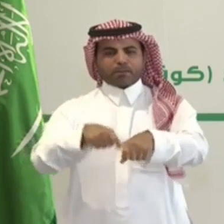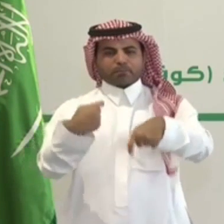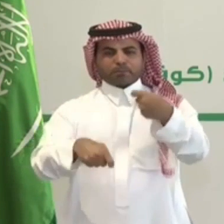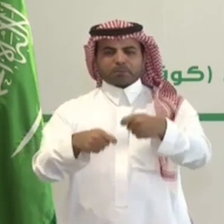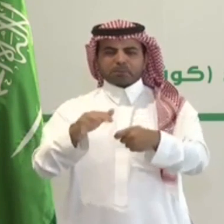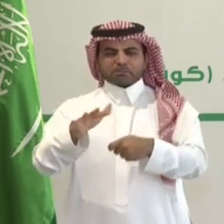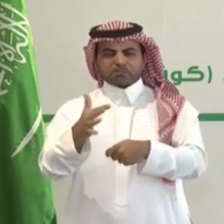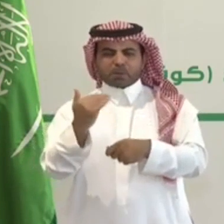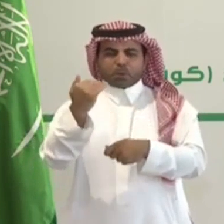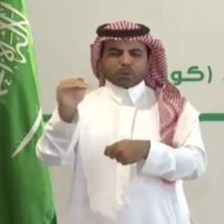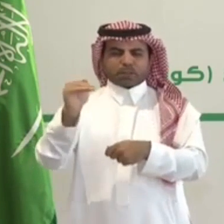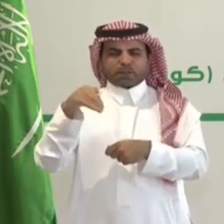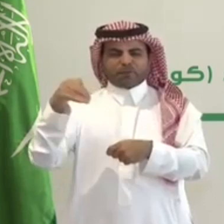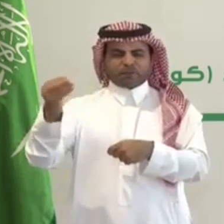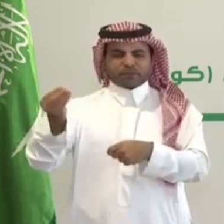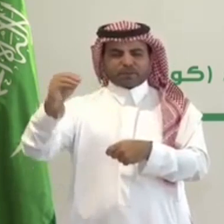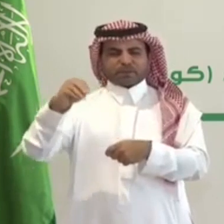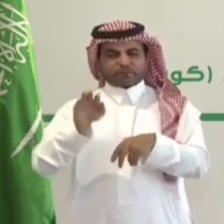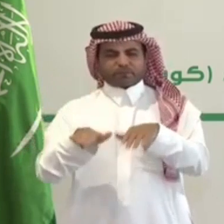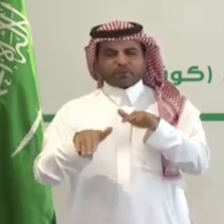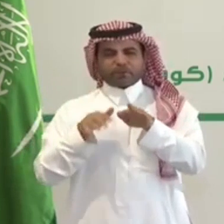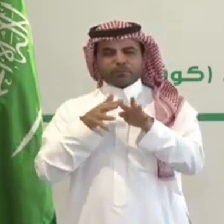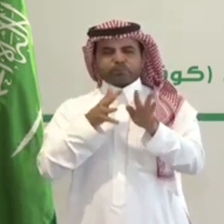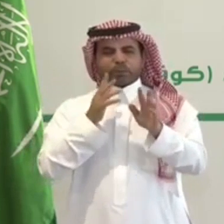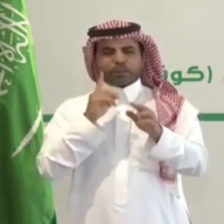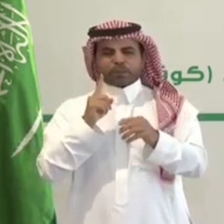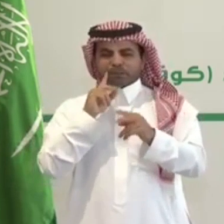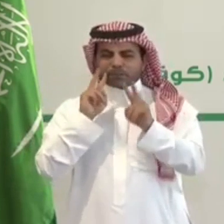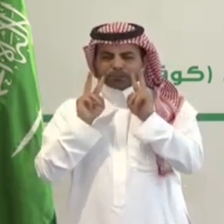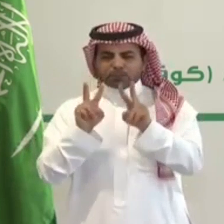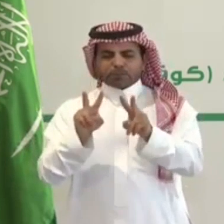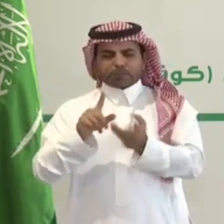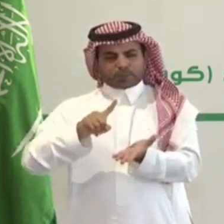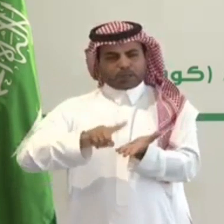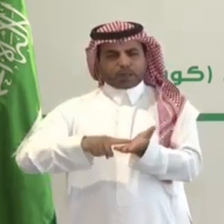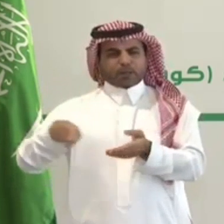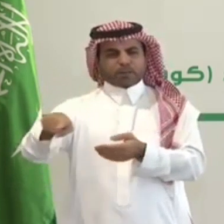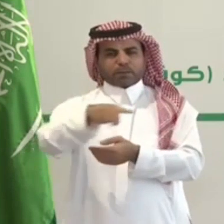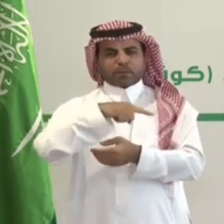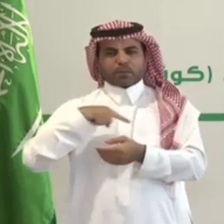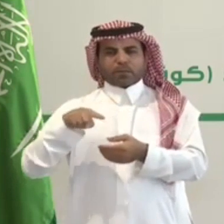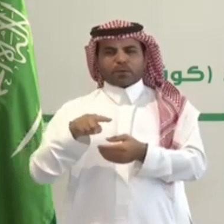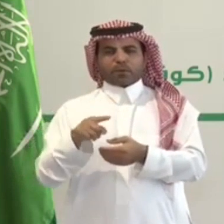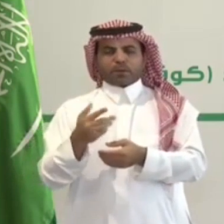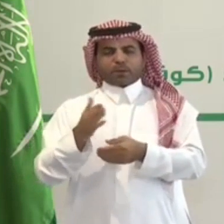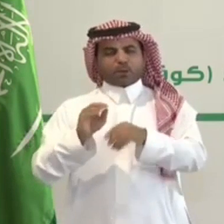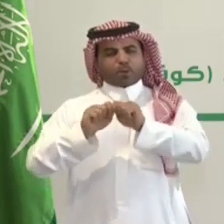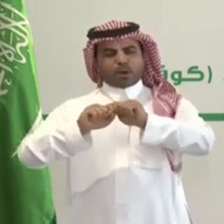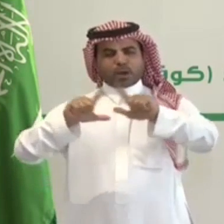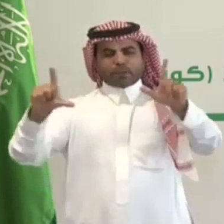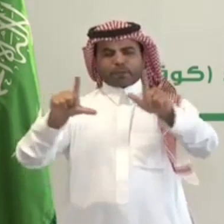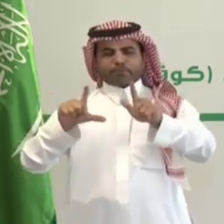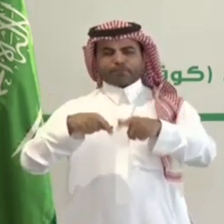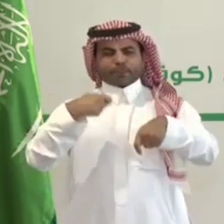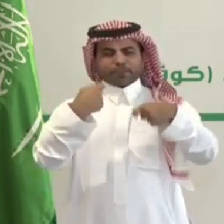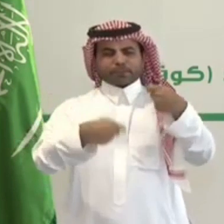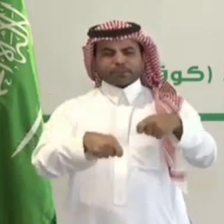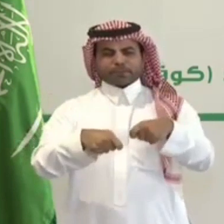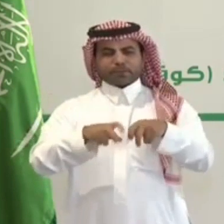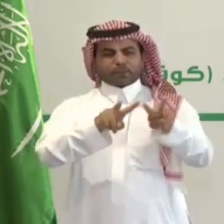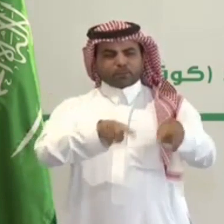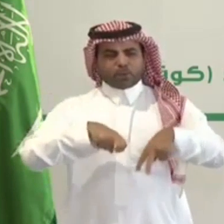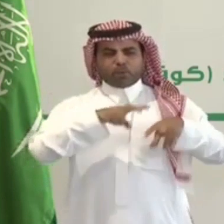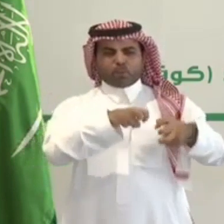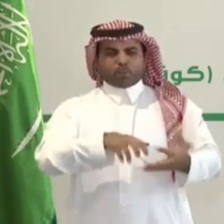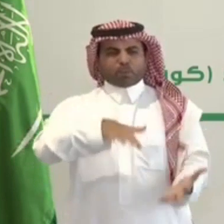مرتفعة قليلا، لا زالت في إطار المنطقي. احنا دائما نؤكد للمستهلكين رسالة واضحة، الاستهلاك باعتدال، وأن